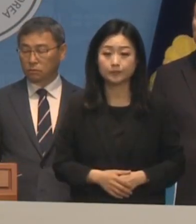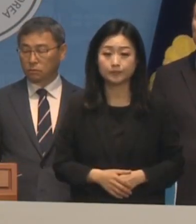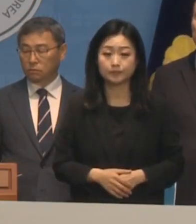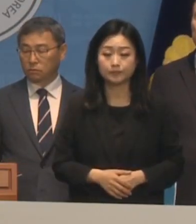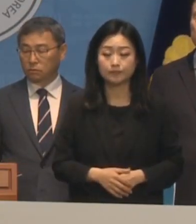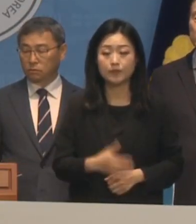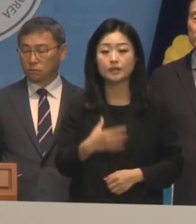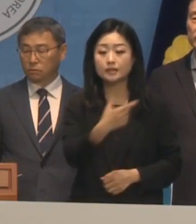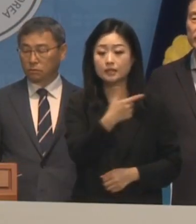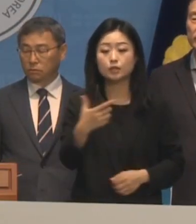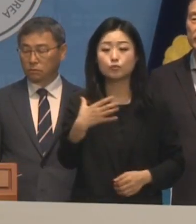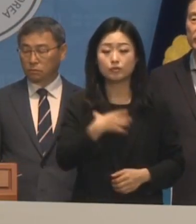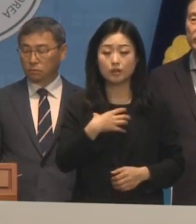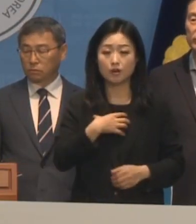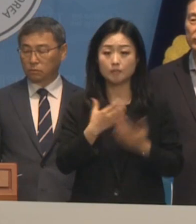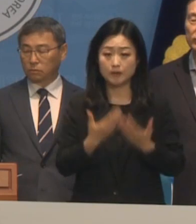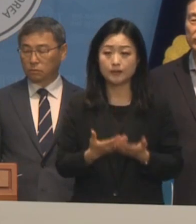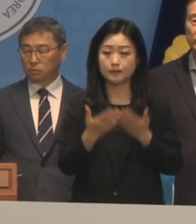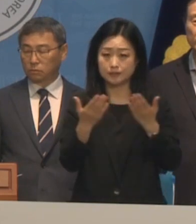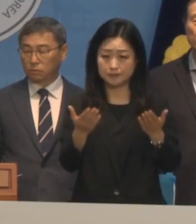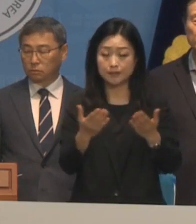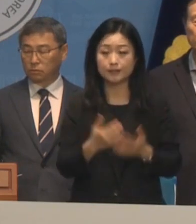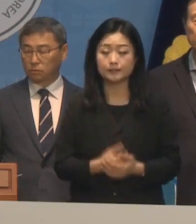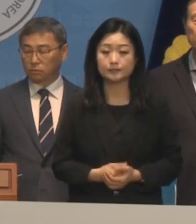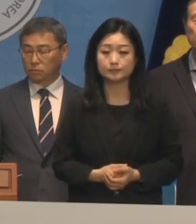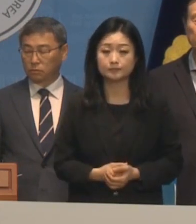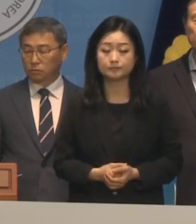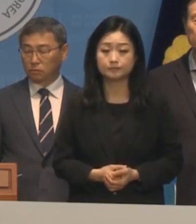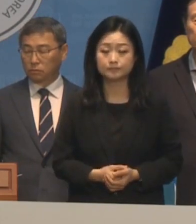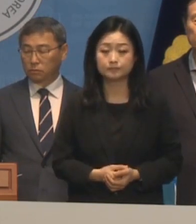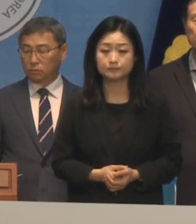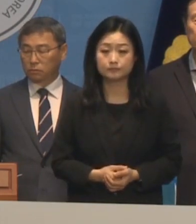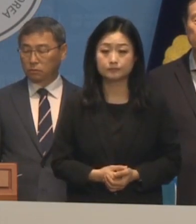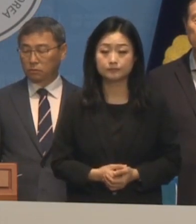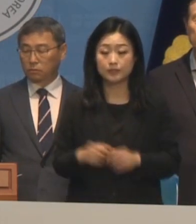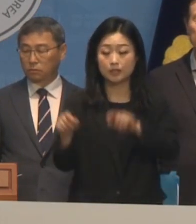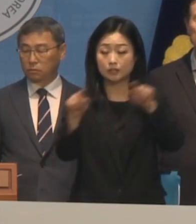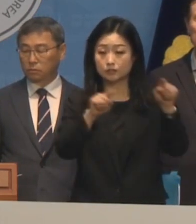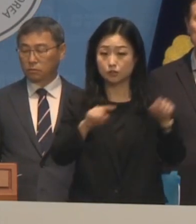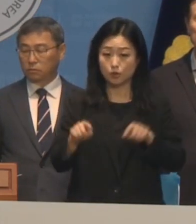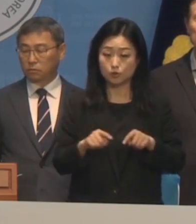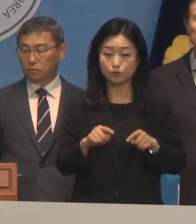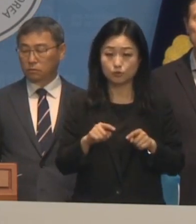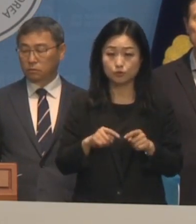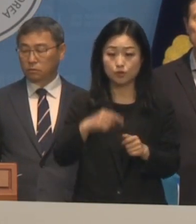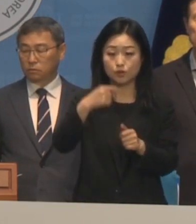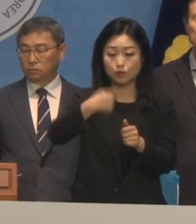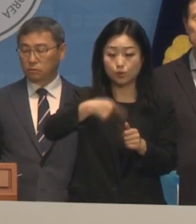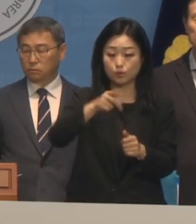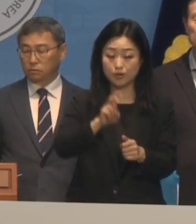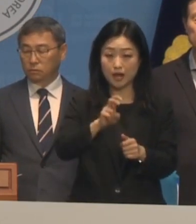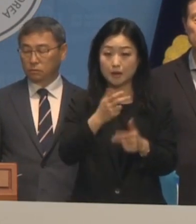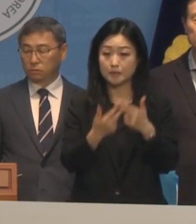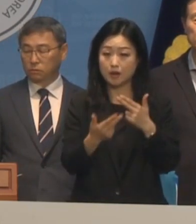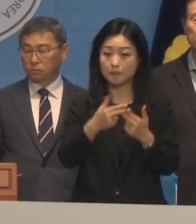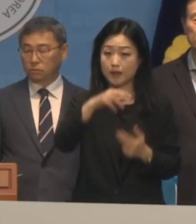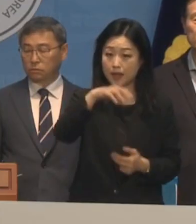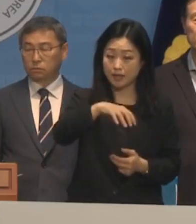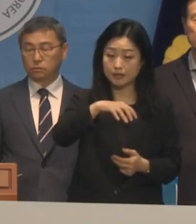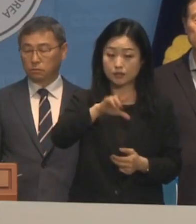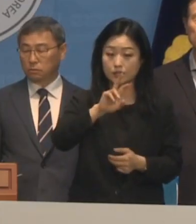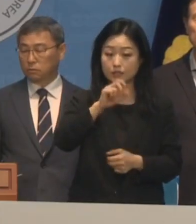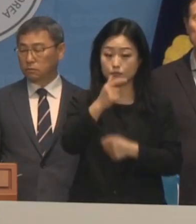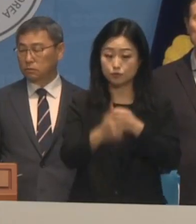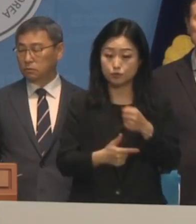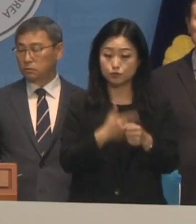지방자치단체의 기존 보육 예산 이관이 반드시 필요합니다. 또한